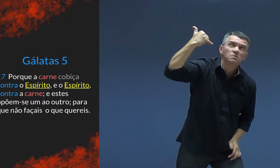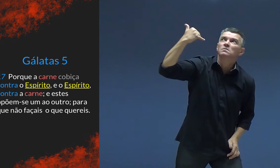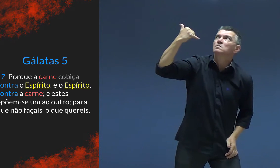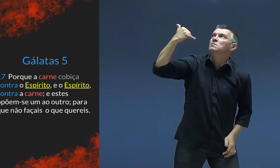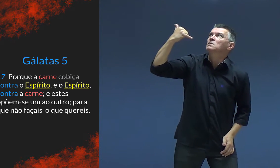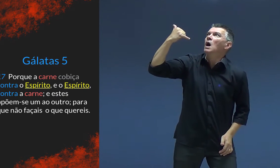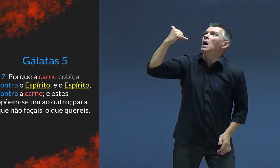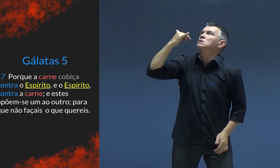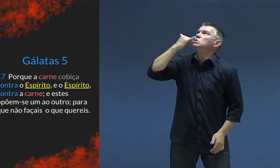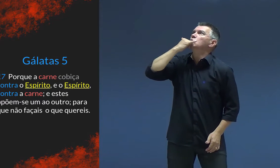fala,